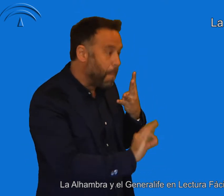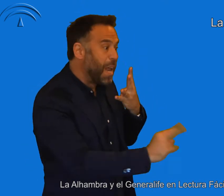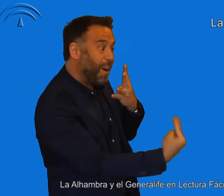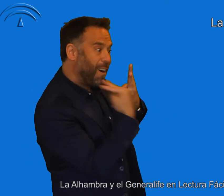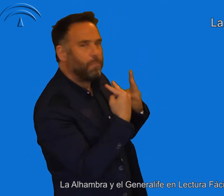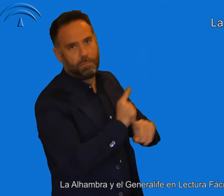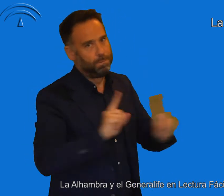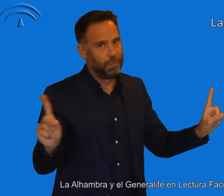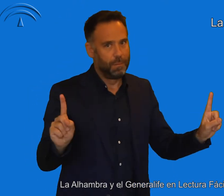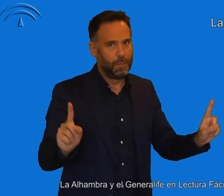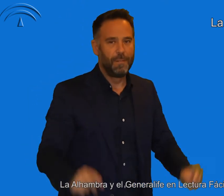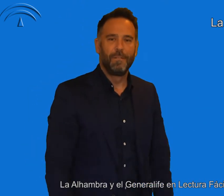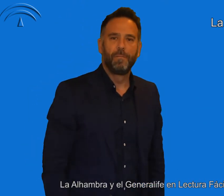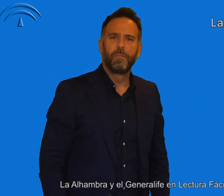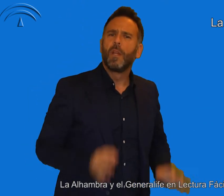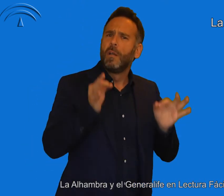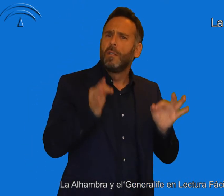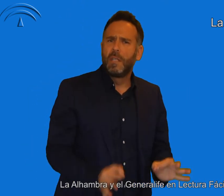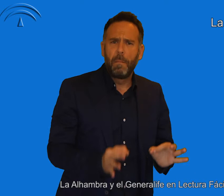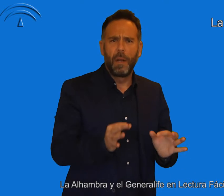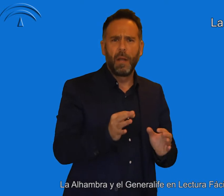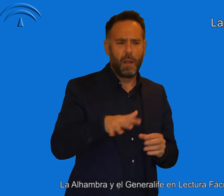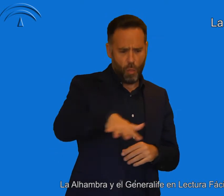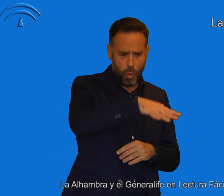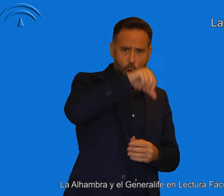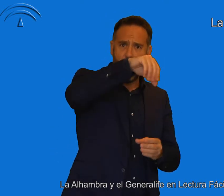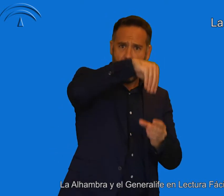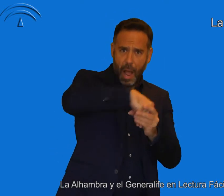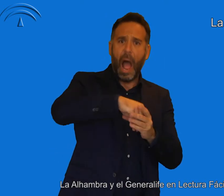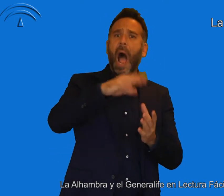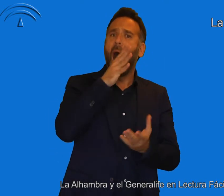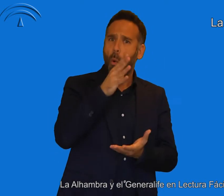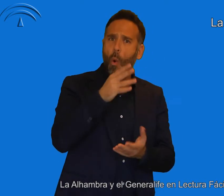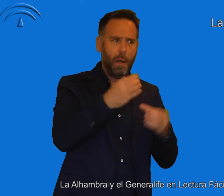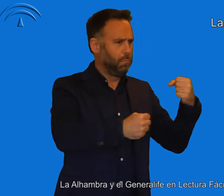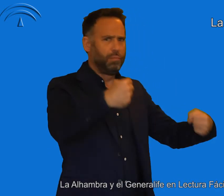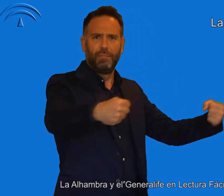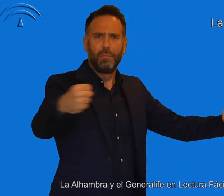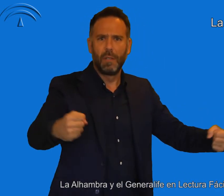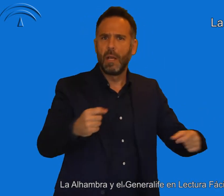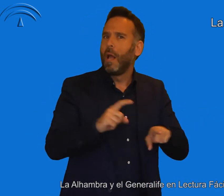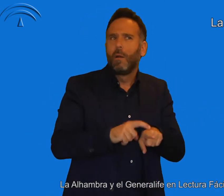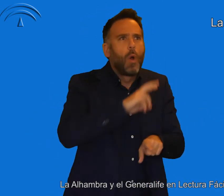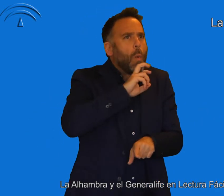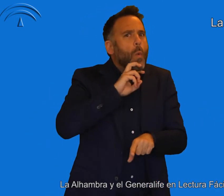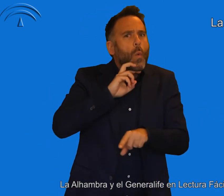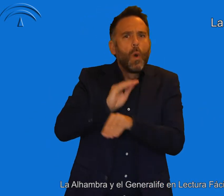la celosía y veían lo que pasaba, pero nadie las podía ver. Siempre había agua en el interior de los